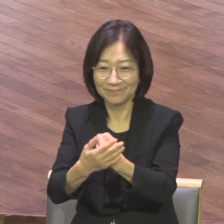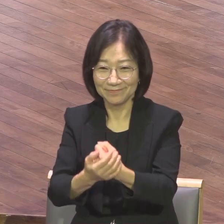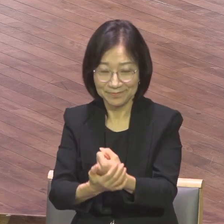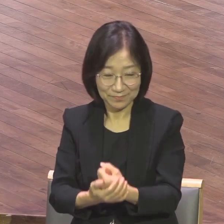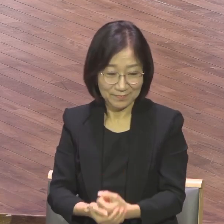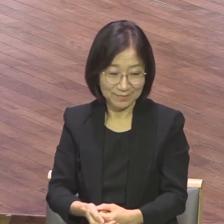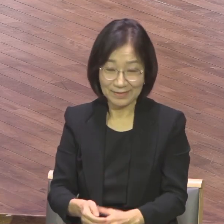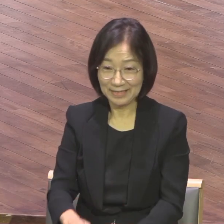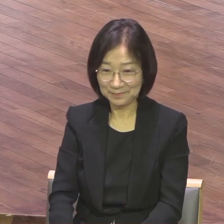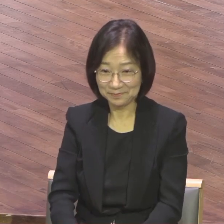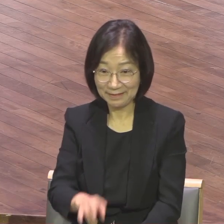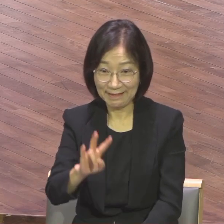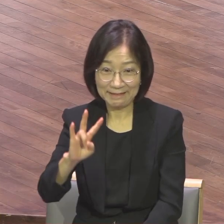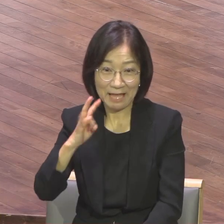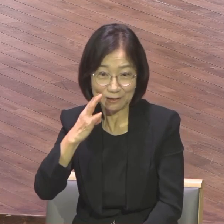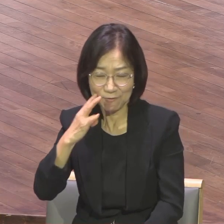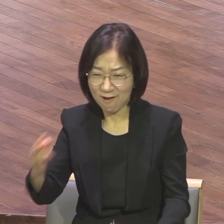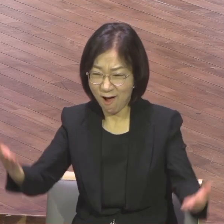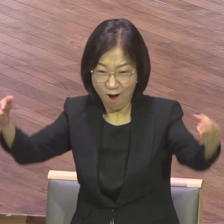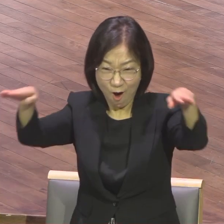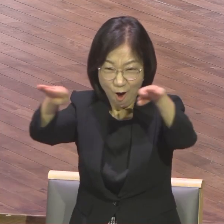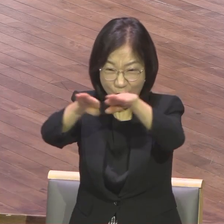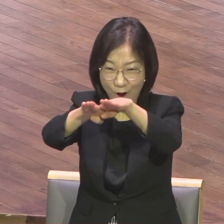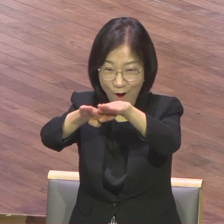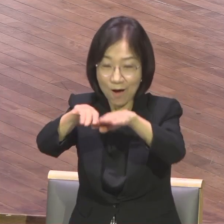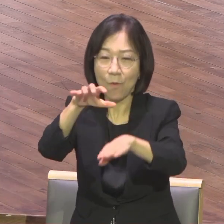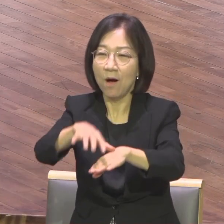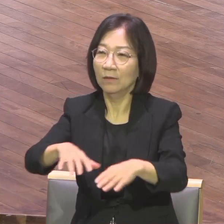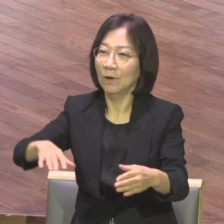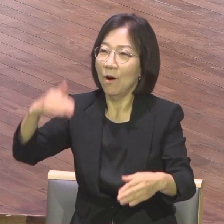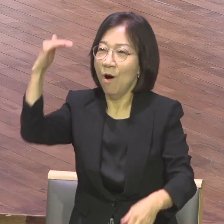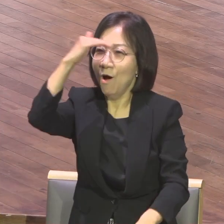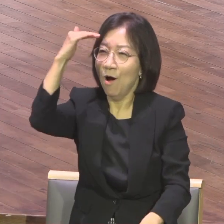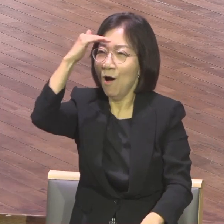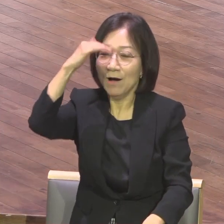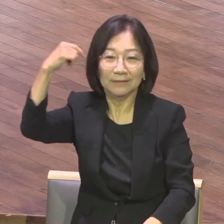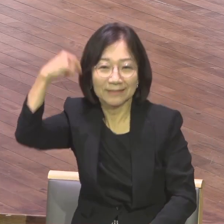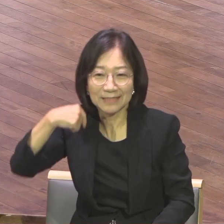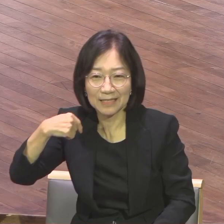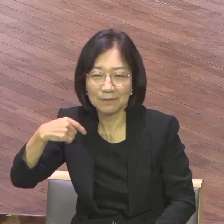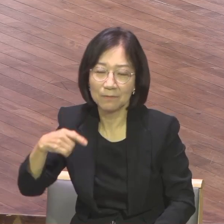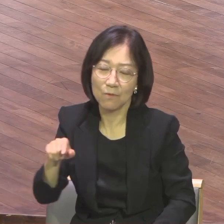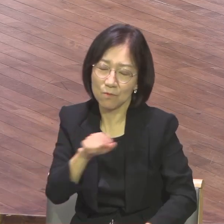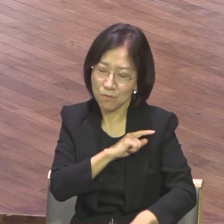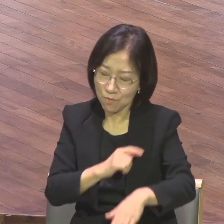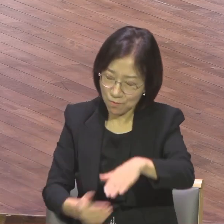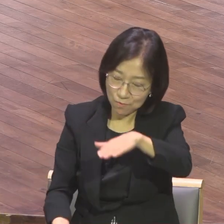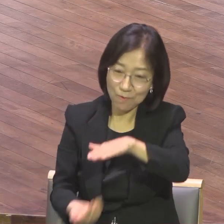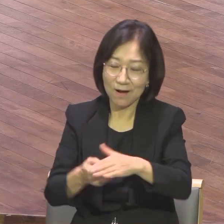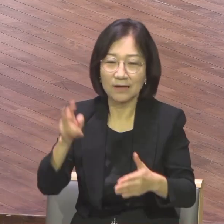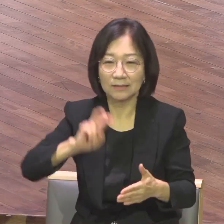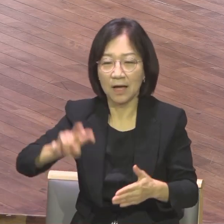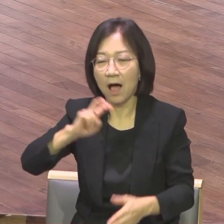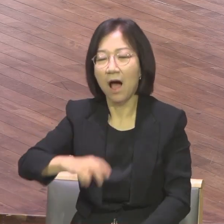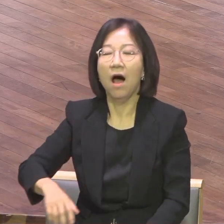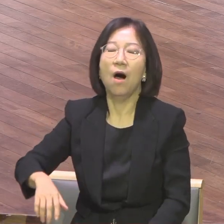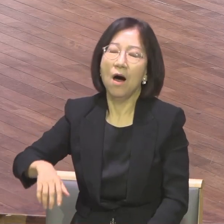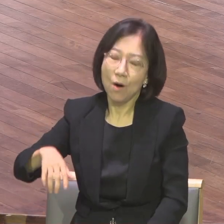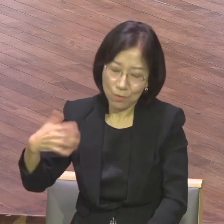예술의 전당에서 공연 보는 것 같습니다. 최고의 찬양을 창립 32년